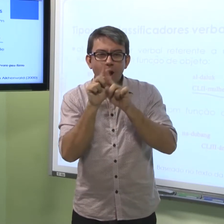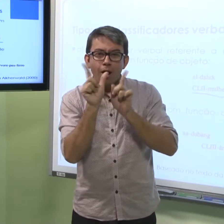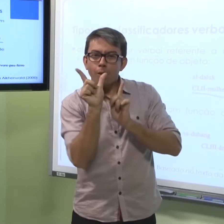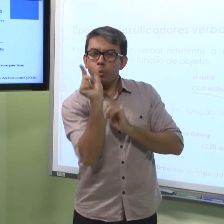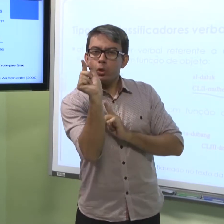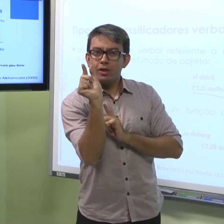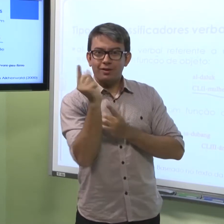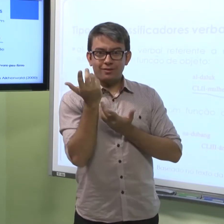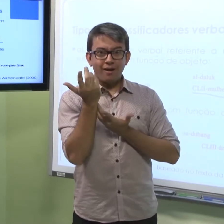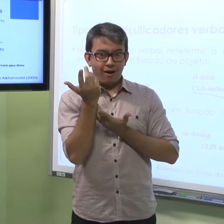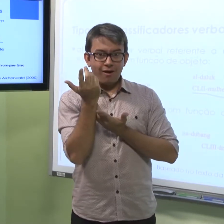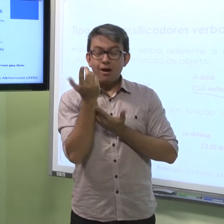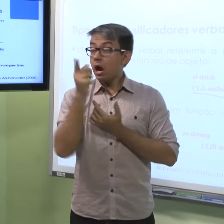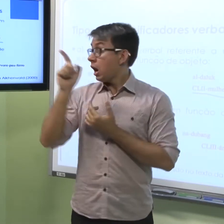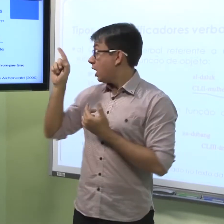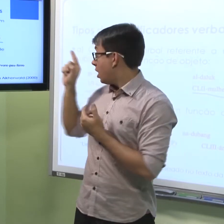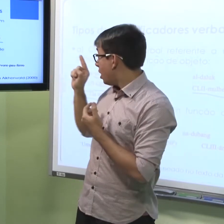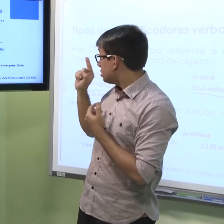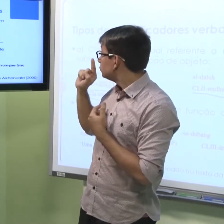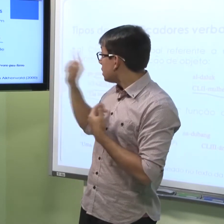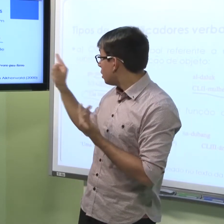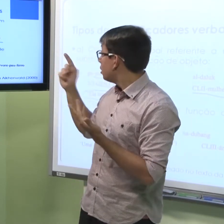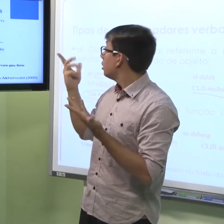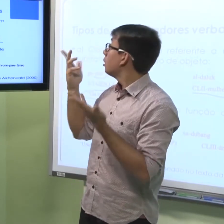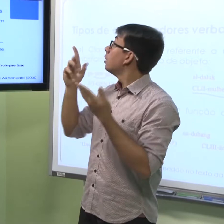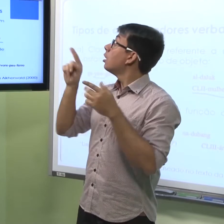que a língua é sintetizada.